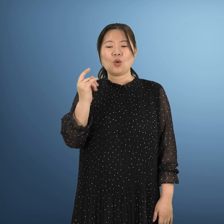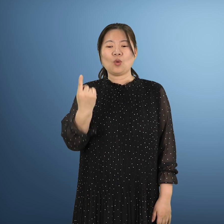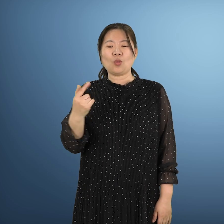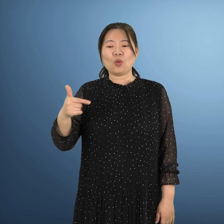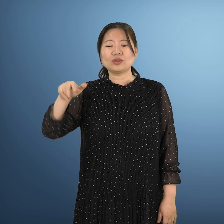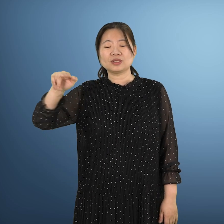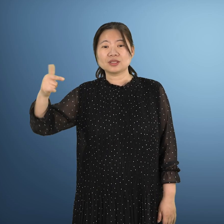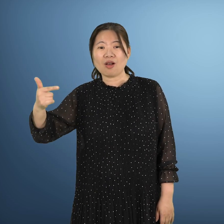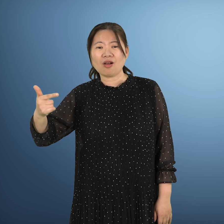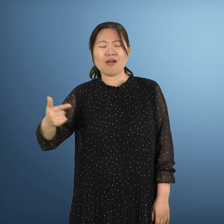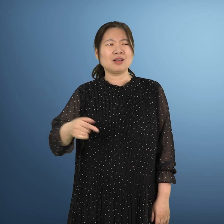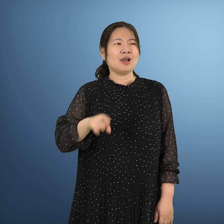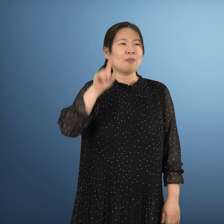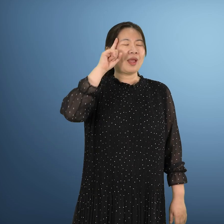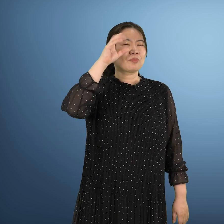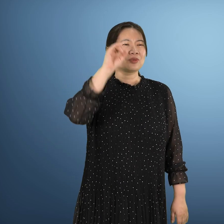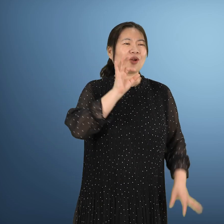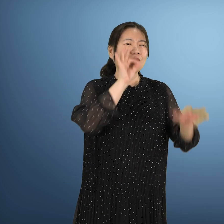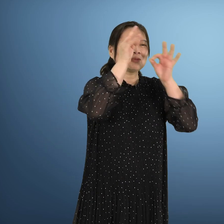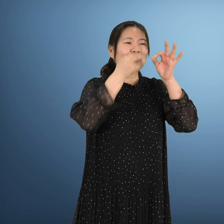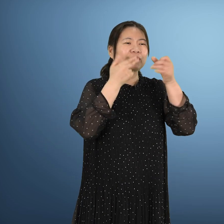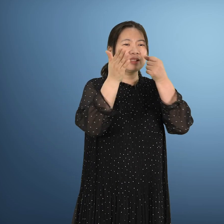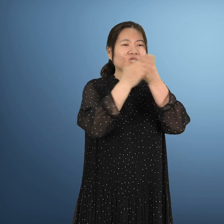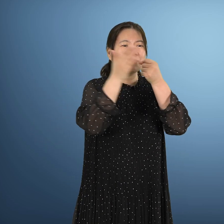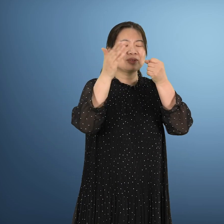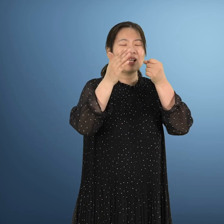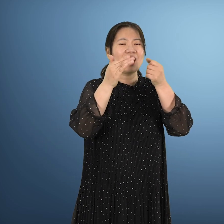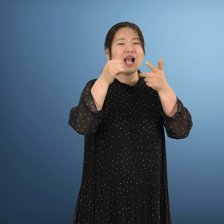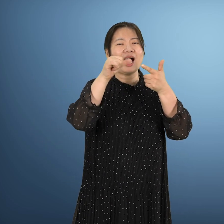완전해서 온전해진 게 아니에요.